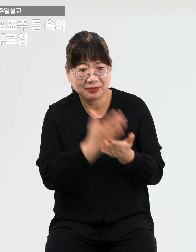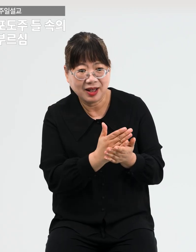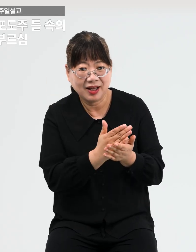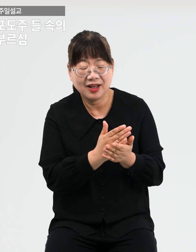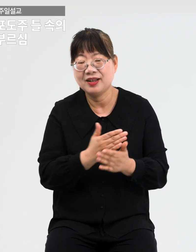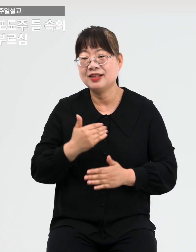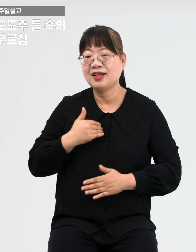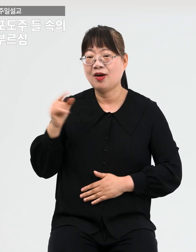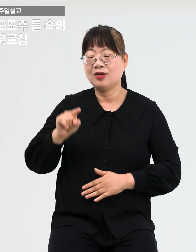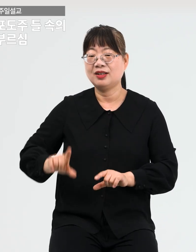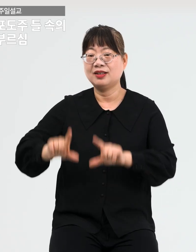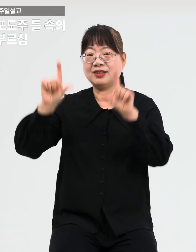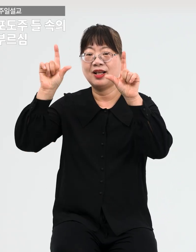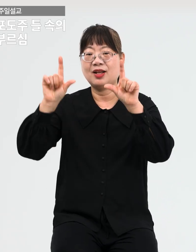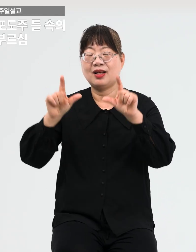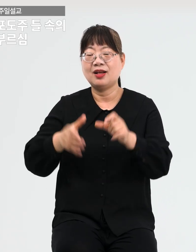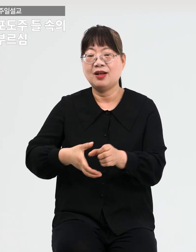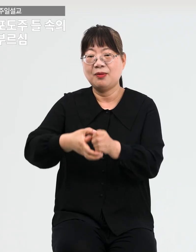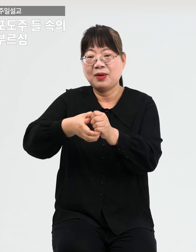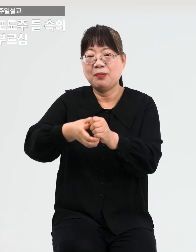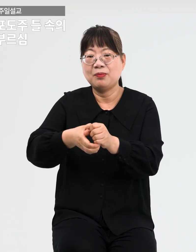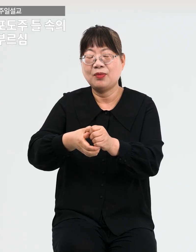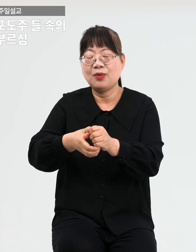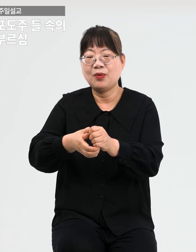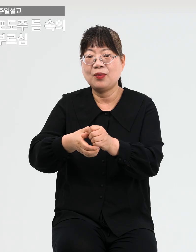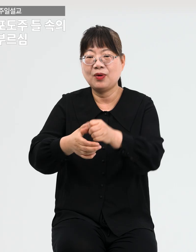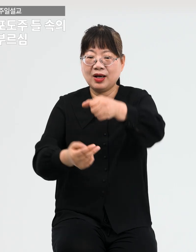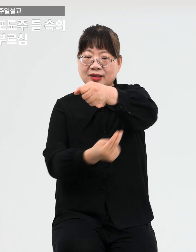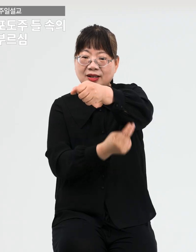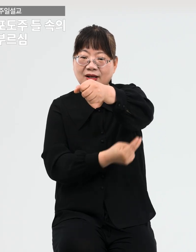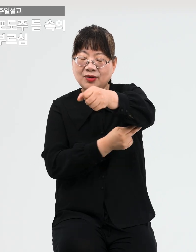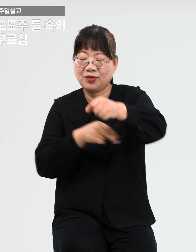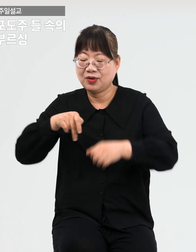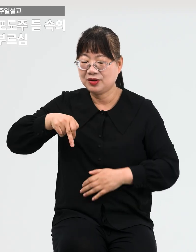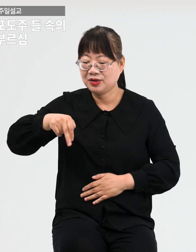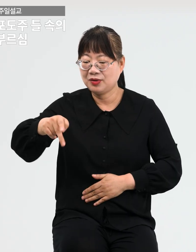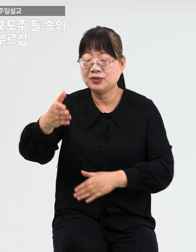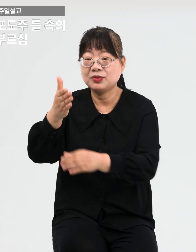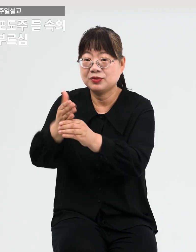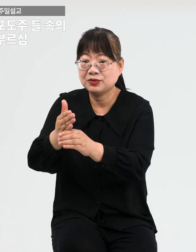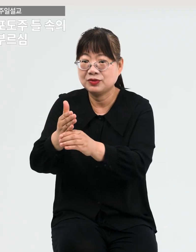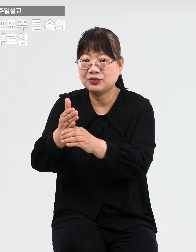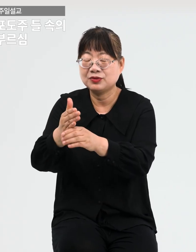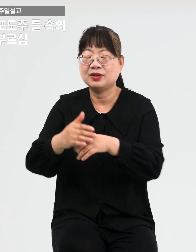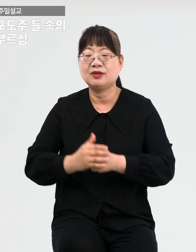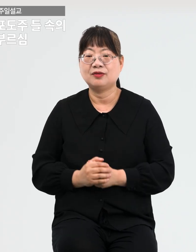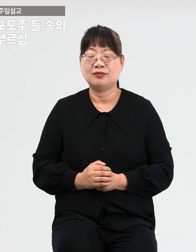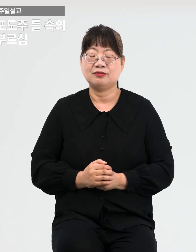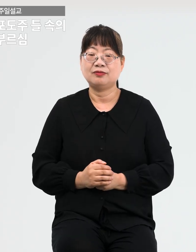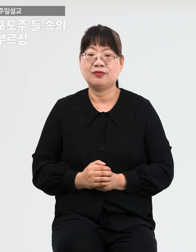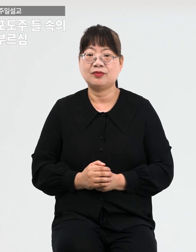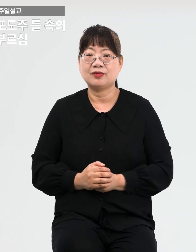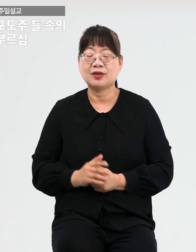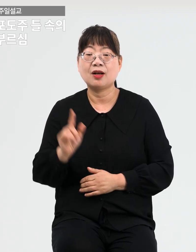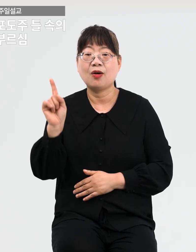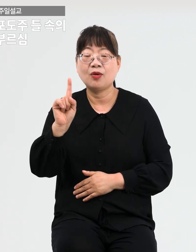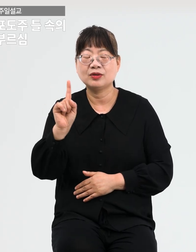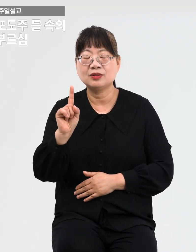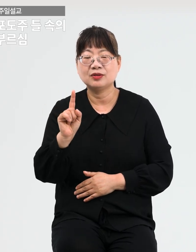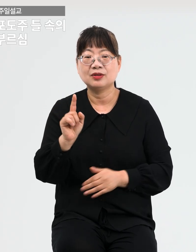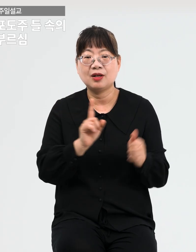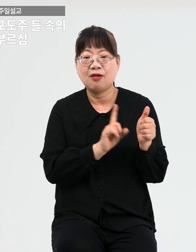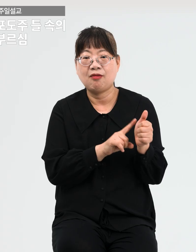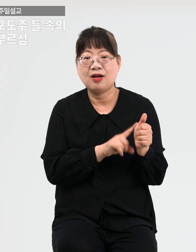날 마포대교를 걷고 있었어요. 인도로 걷고 있는데 어느